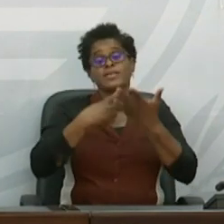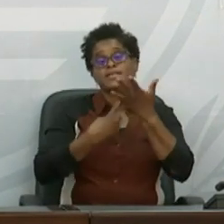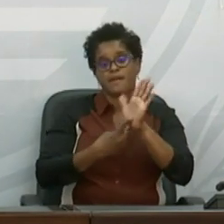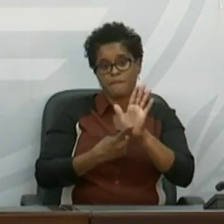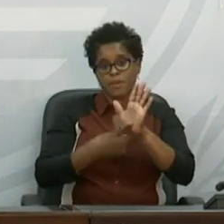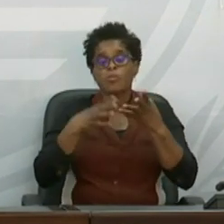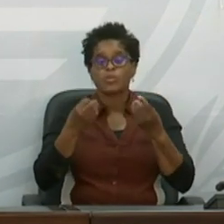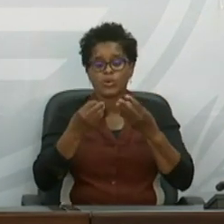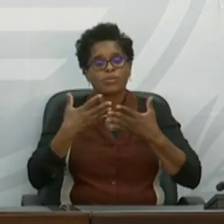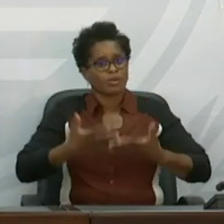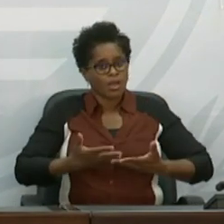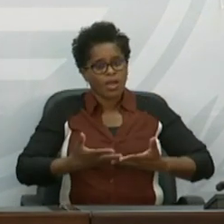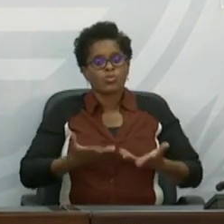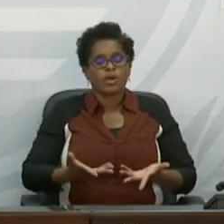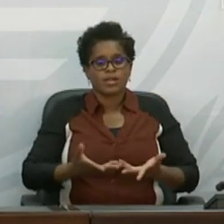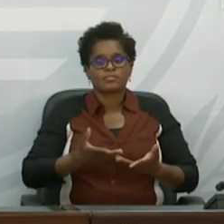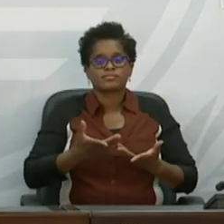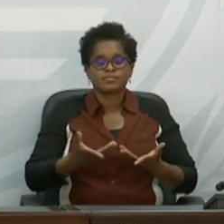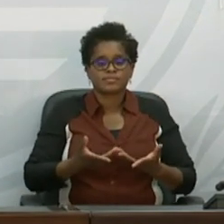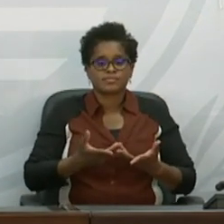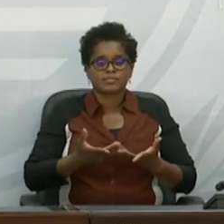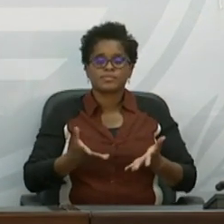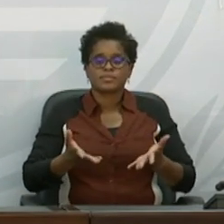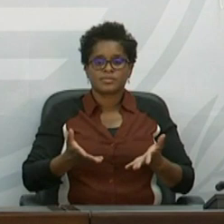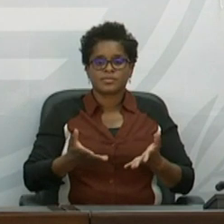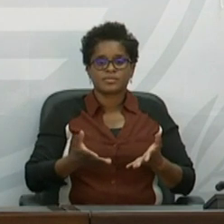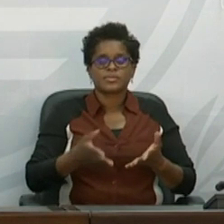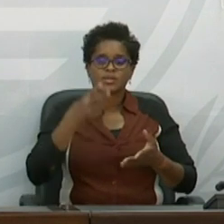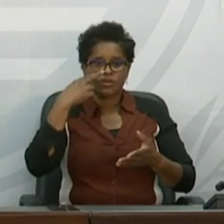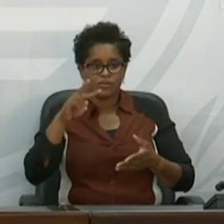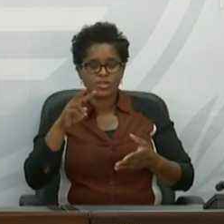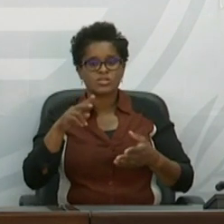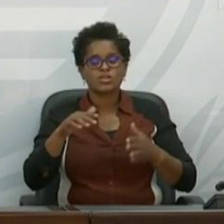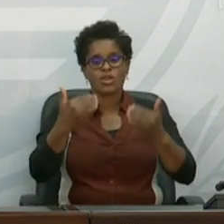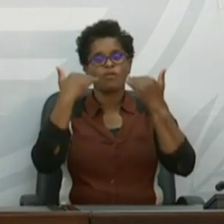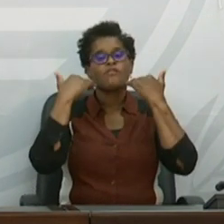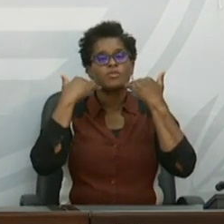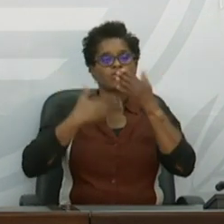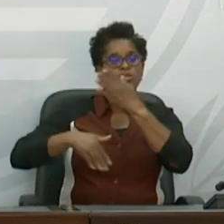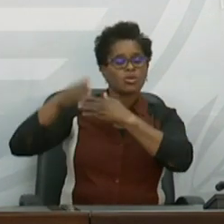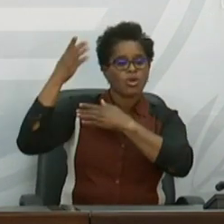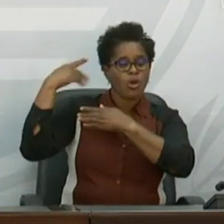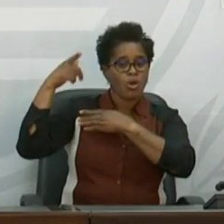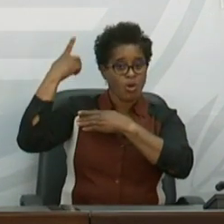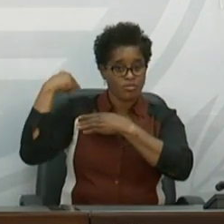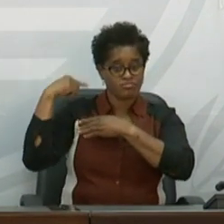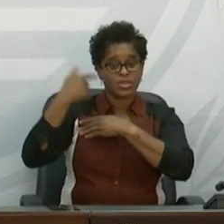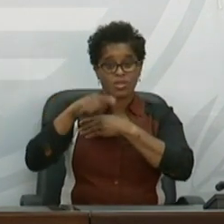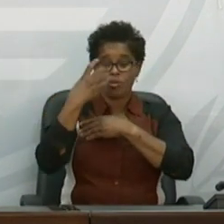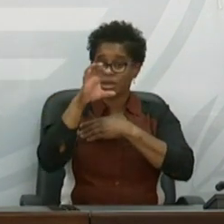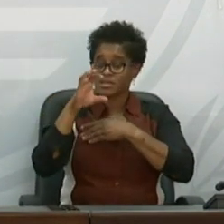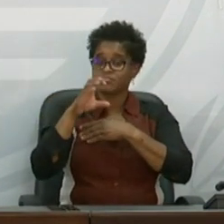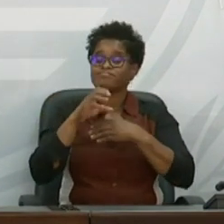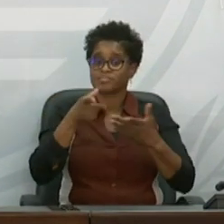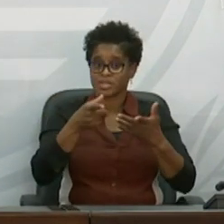exemplo bastante recente, se calhar devem ter visto nas notícias de ontem, temos um país que é